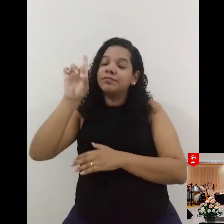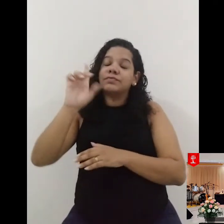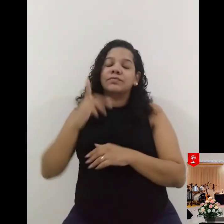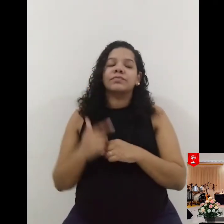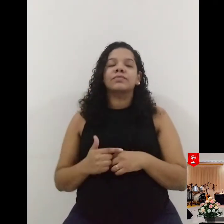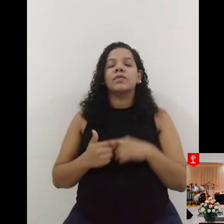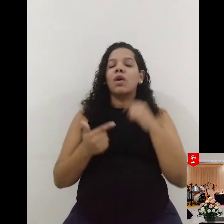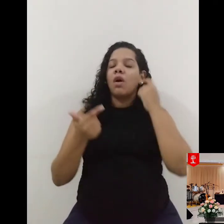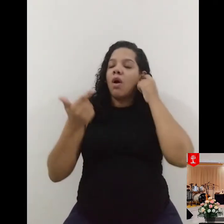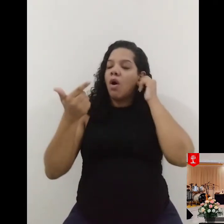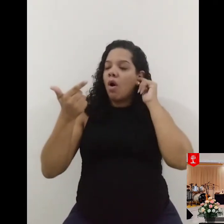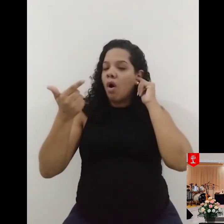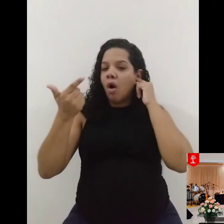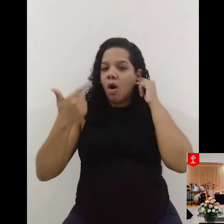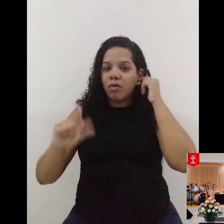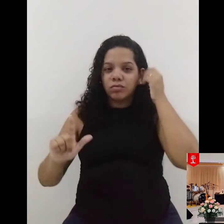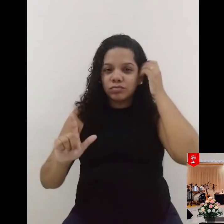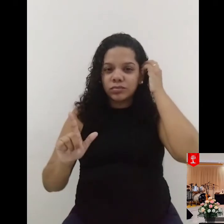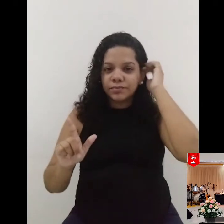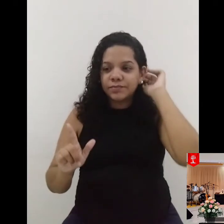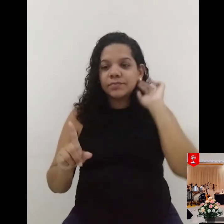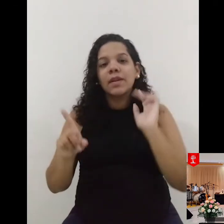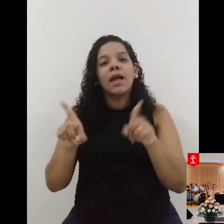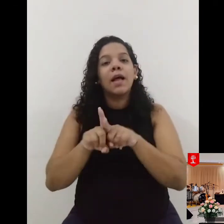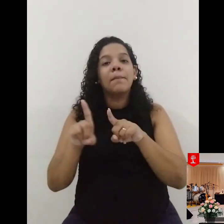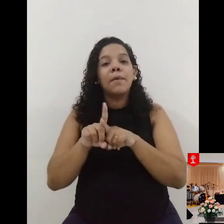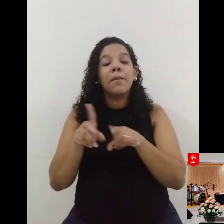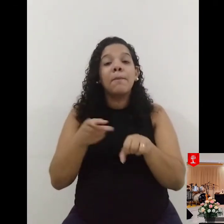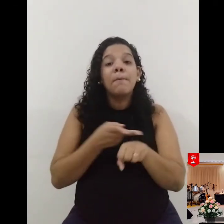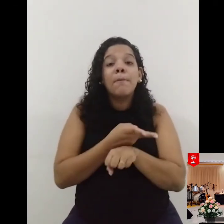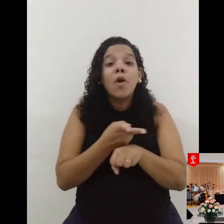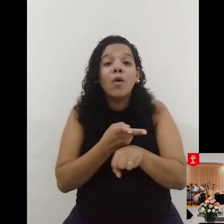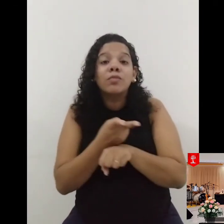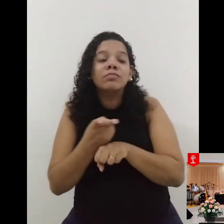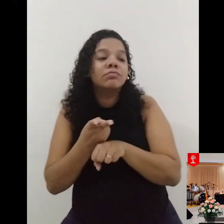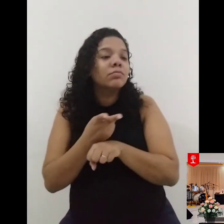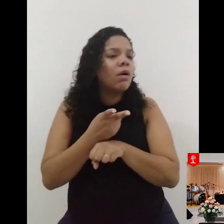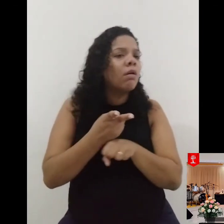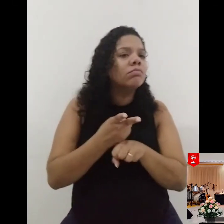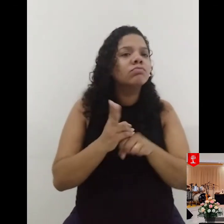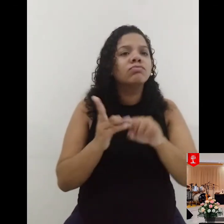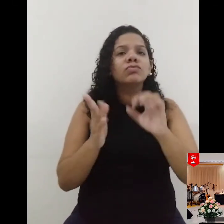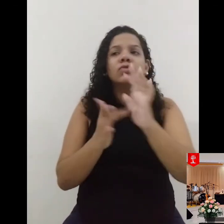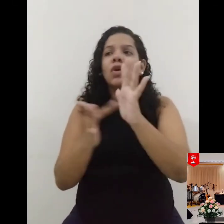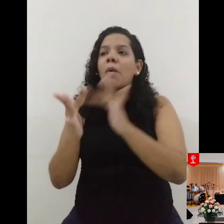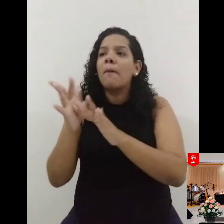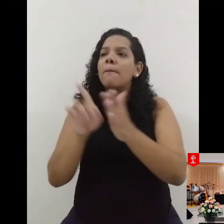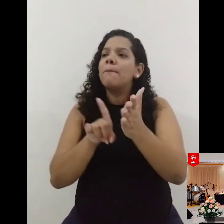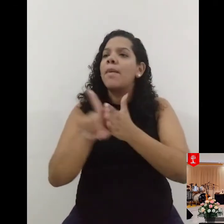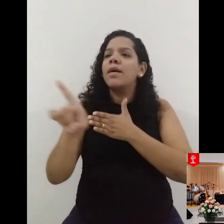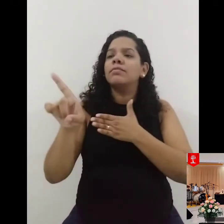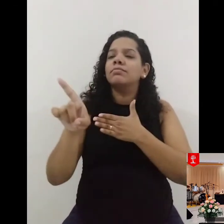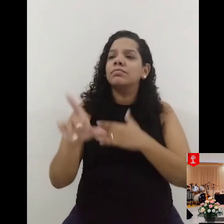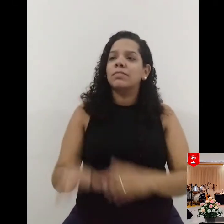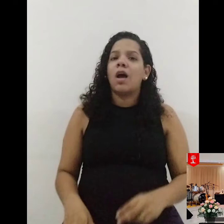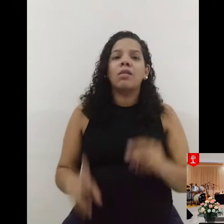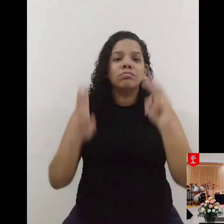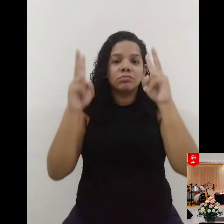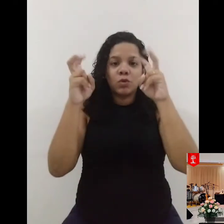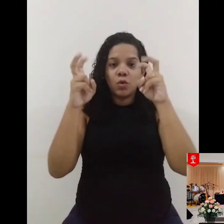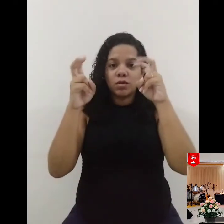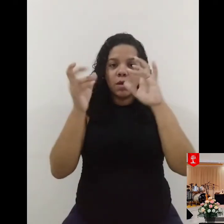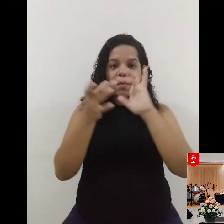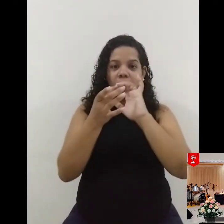experimentar Jesus, eles chegaram para Jesus e disseram: é lícito repudiar a mulher por qualquer